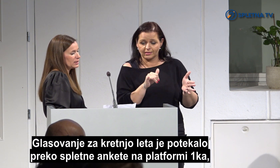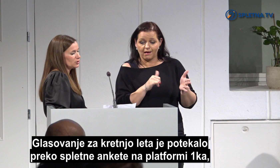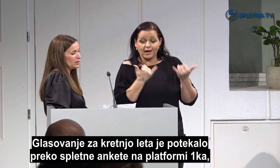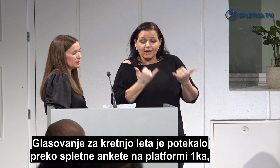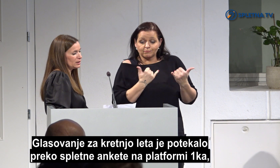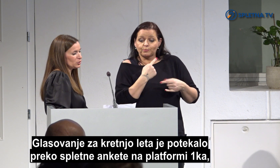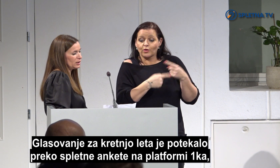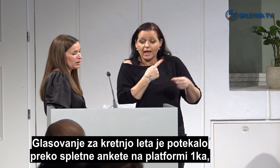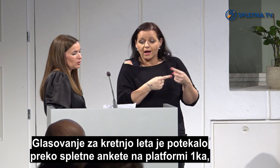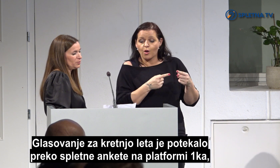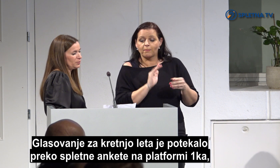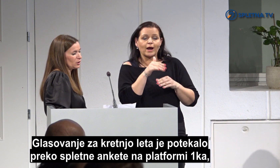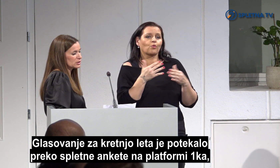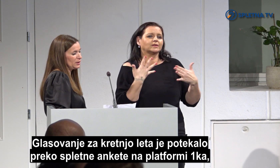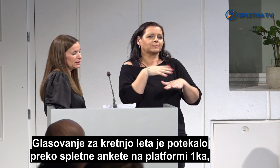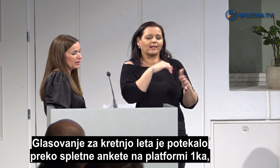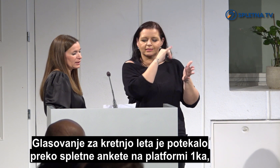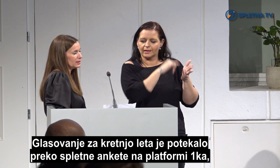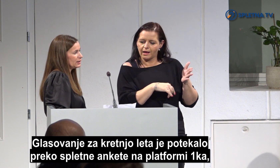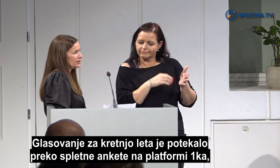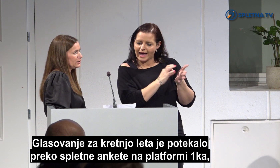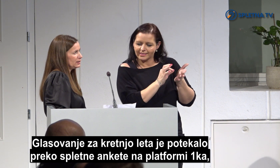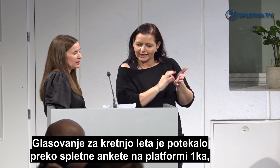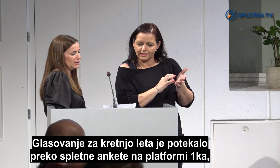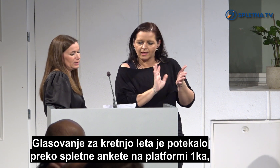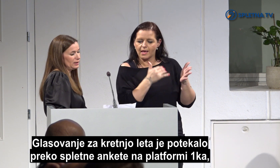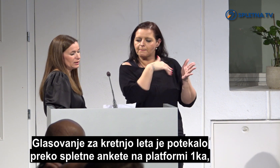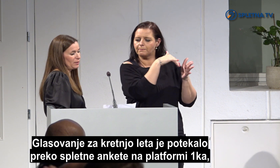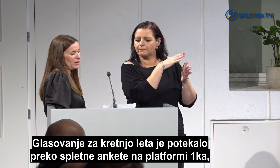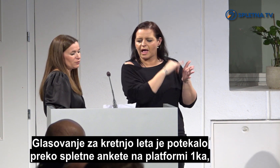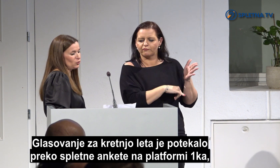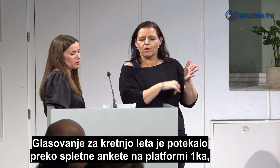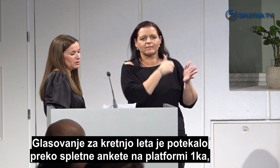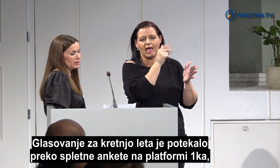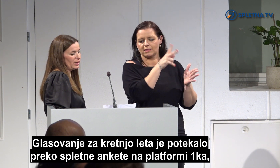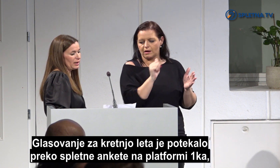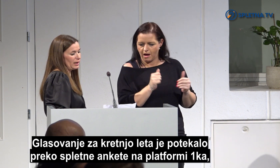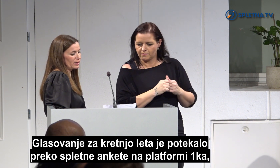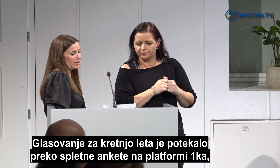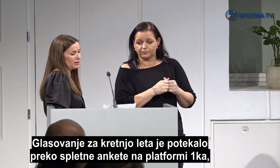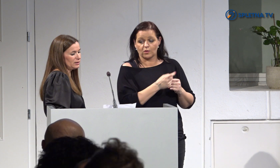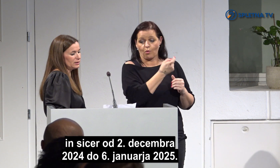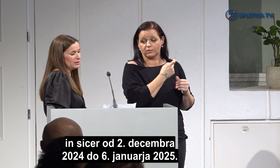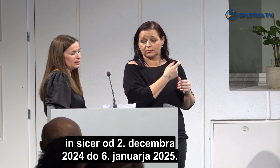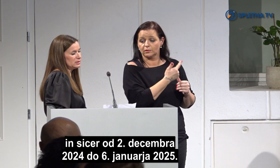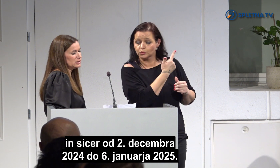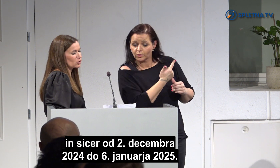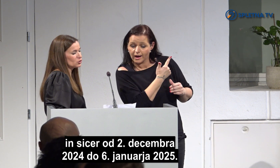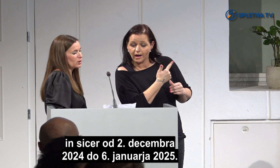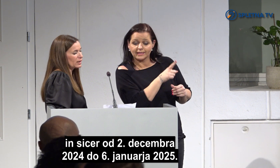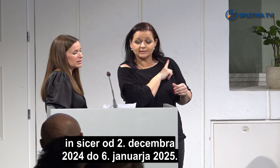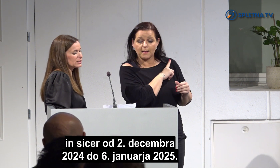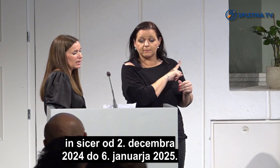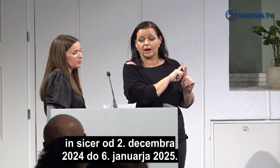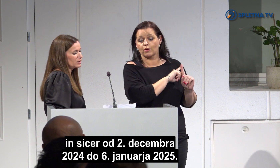Glasovanje za kretnjo leta je potekalo preko spletne ankete na platformi Enka in sicer